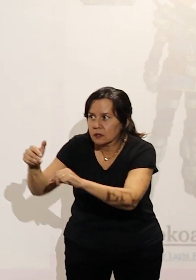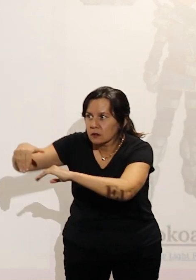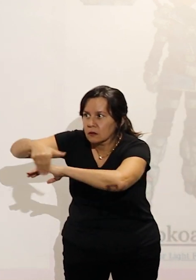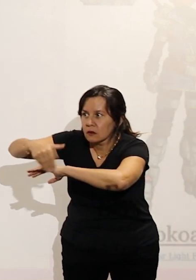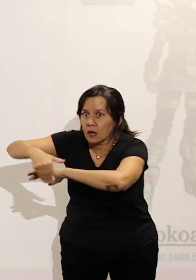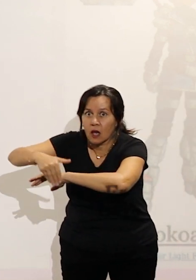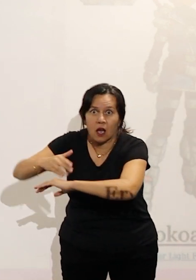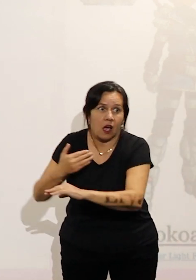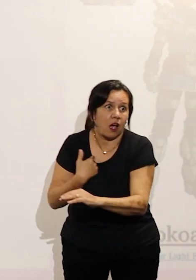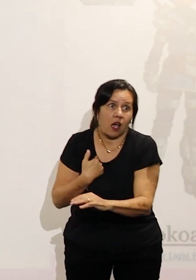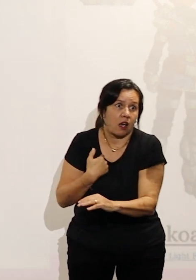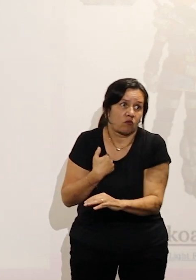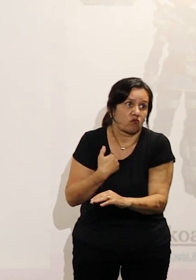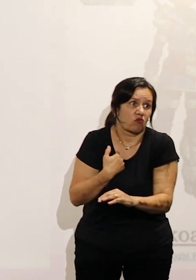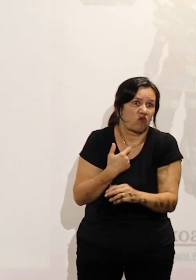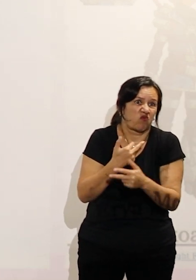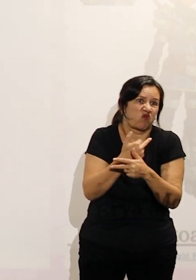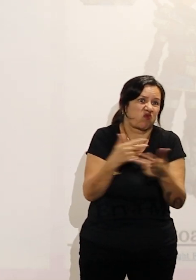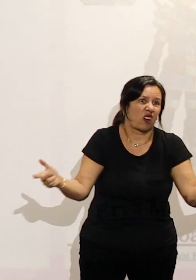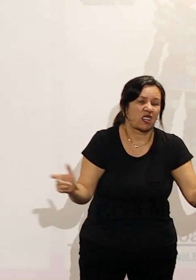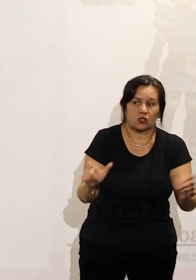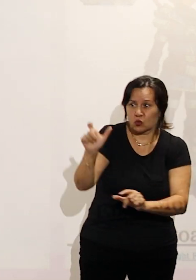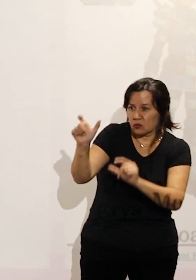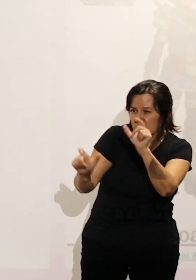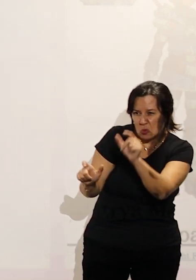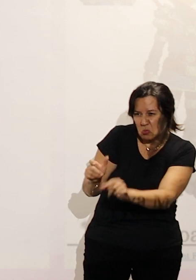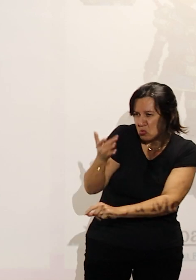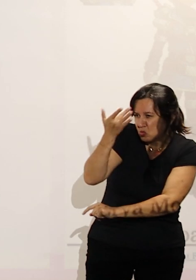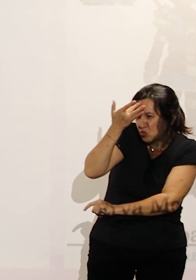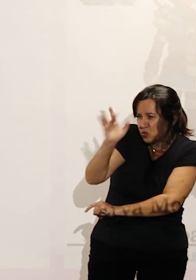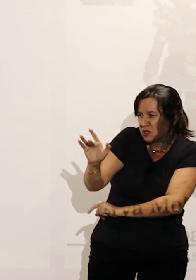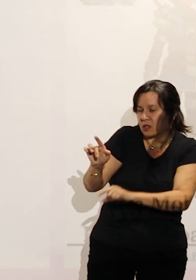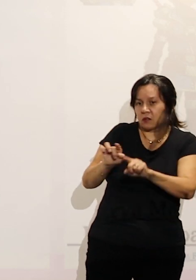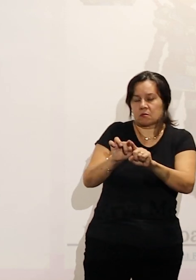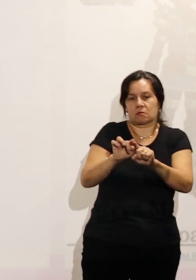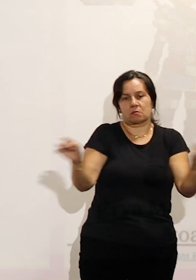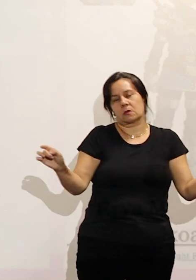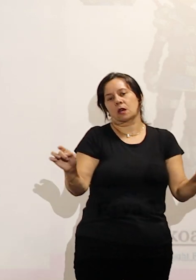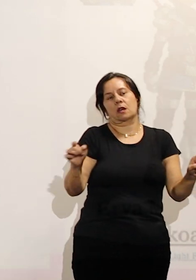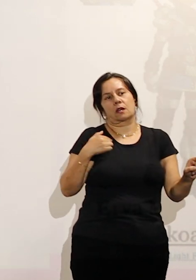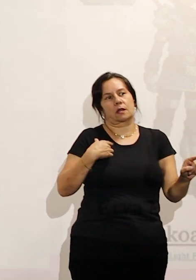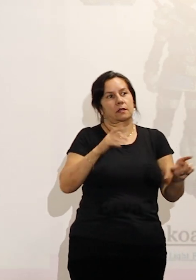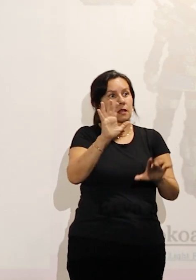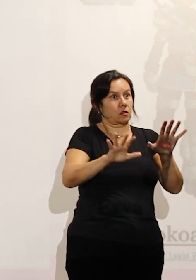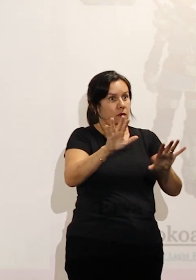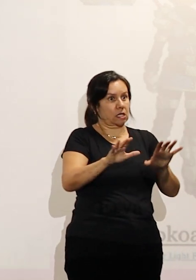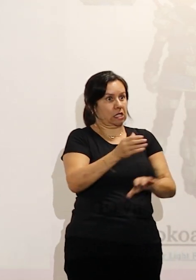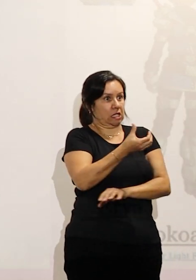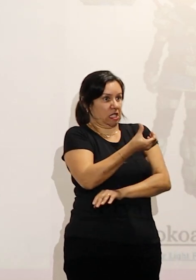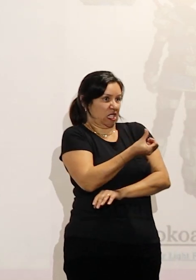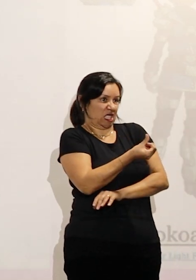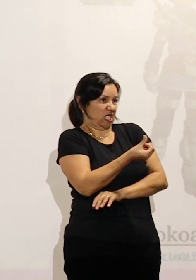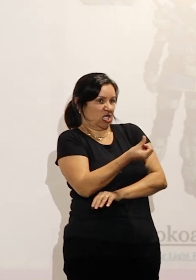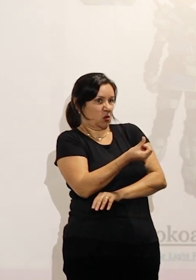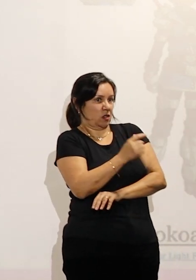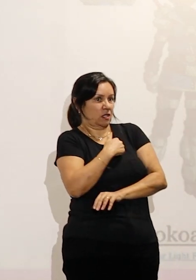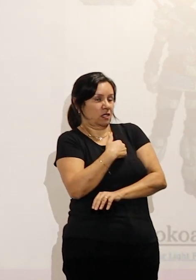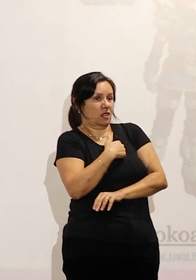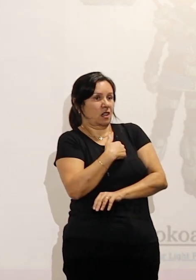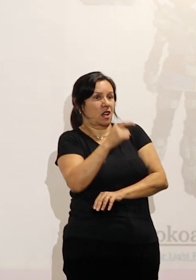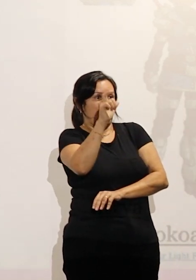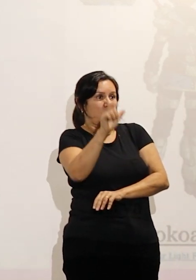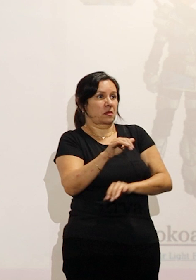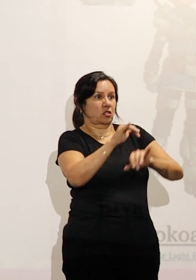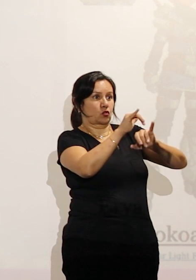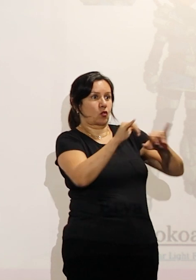tenha muita coisa que você não vai conseguir adivinhar delas olhando, mas tem, assim, pelo menos uma meia dúzia de coisas que as pessoas dizem com a